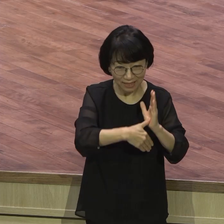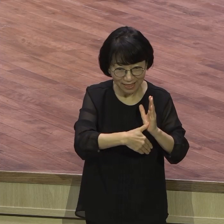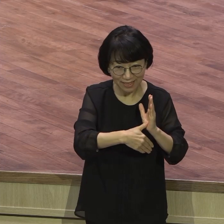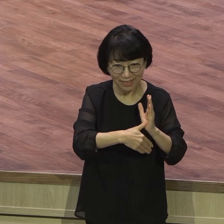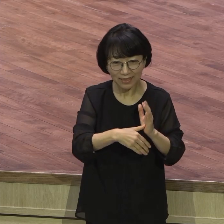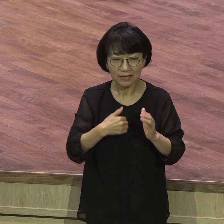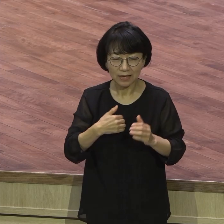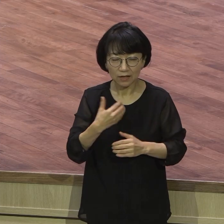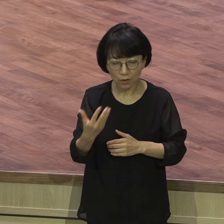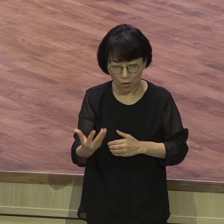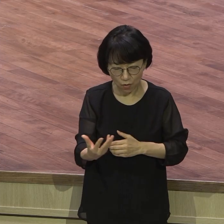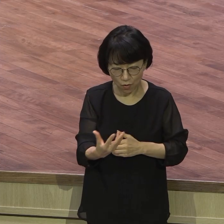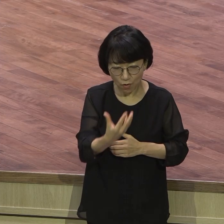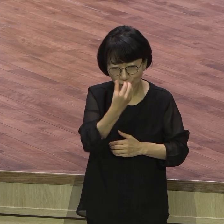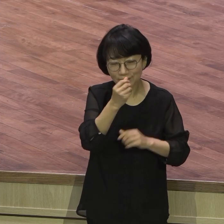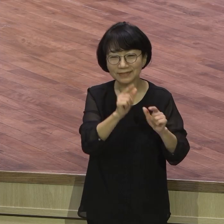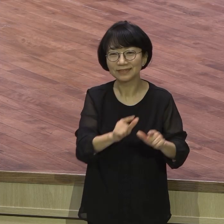사는 거예요.